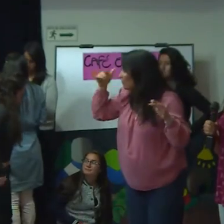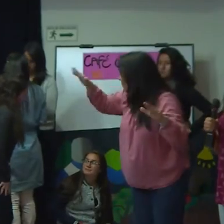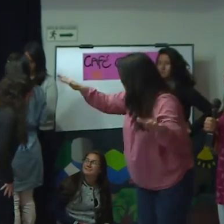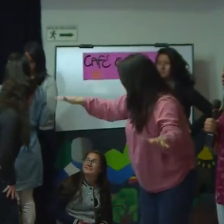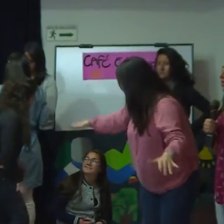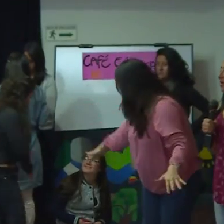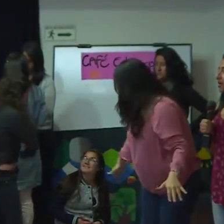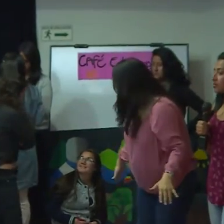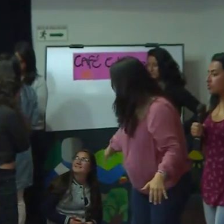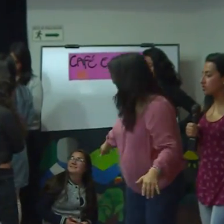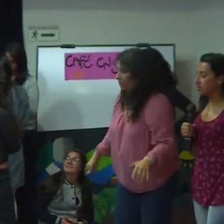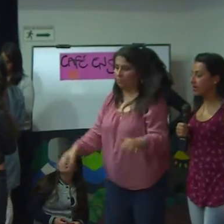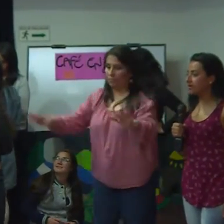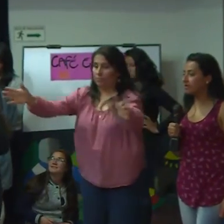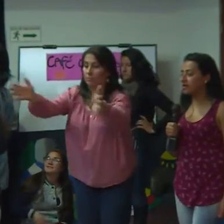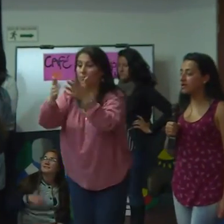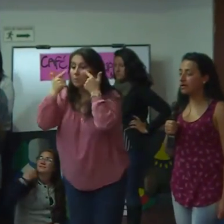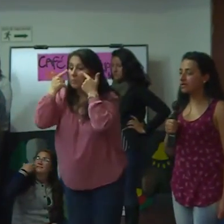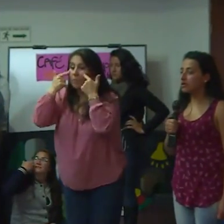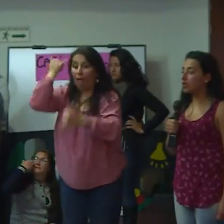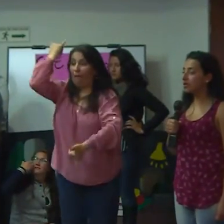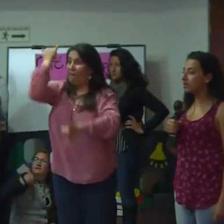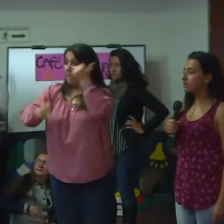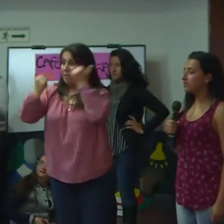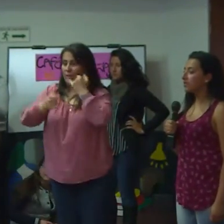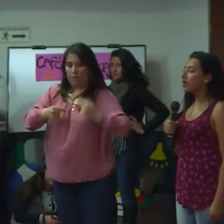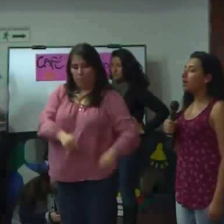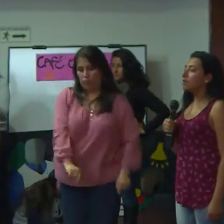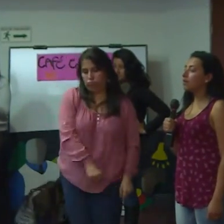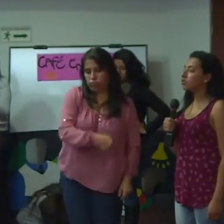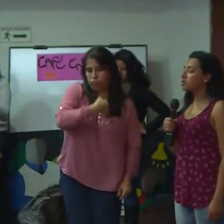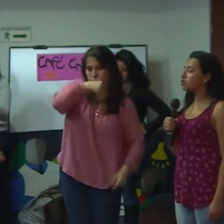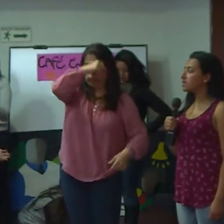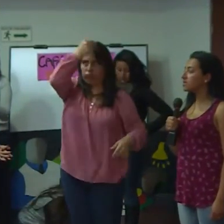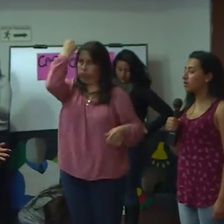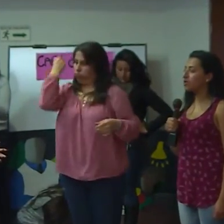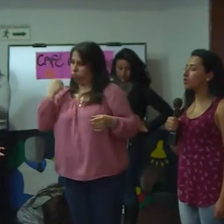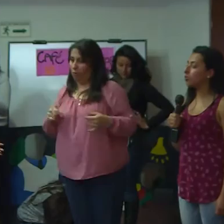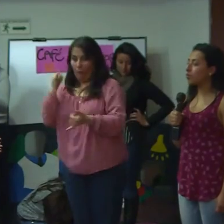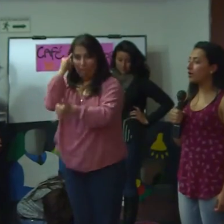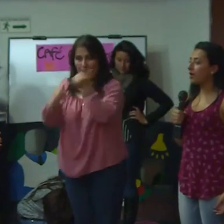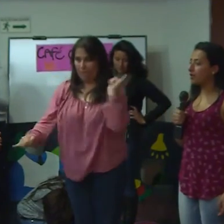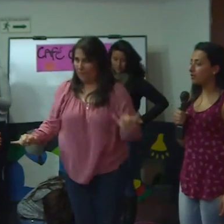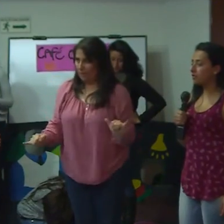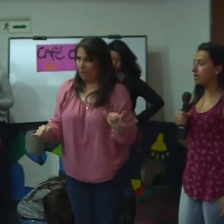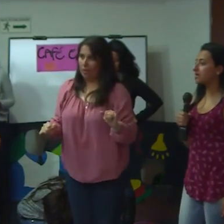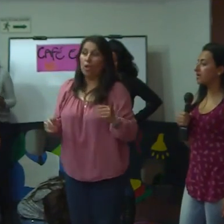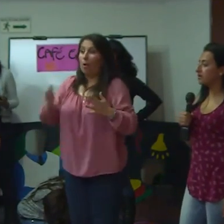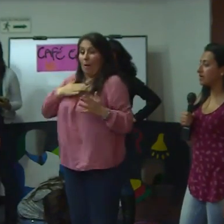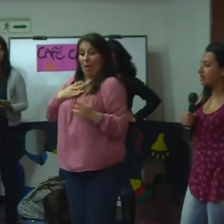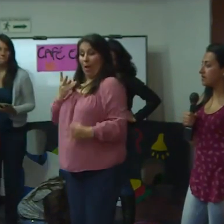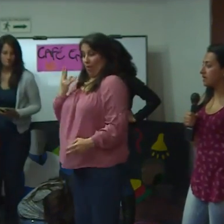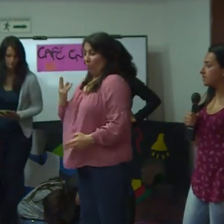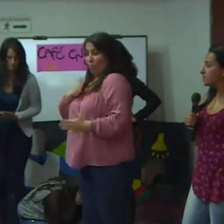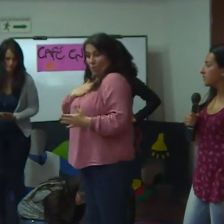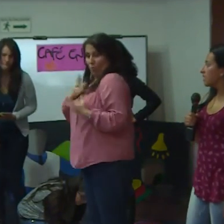Cuando terminemos de hacer las siluetas, vamos a socializar con el grupo del lado las características